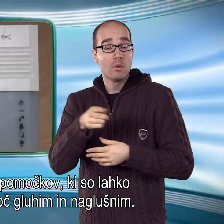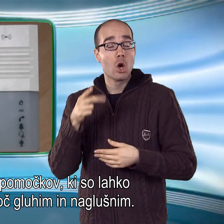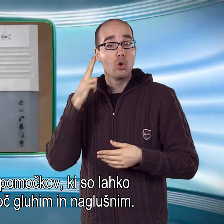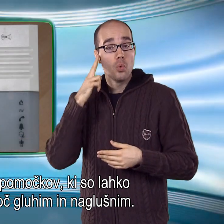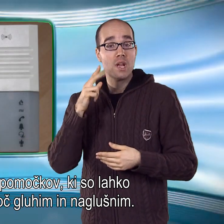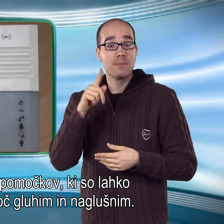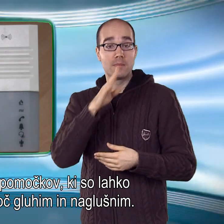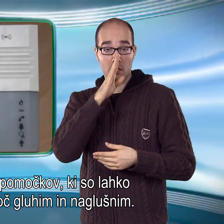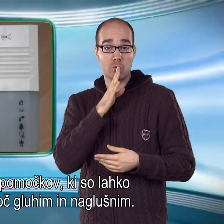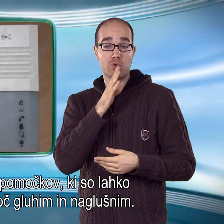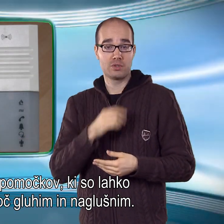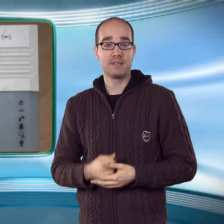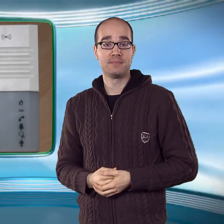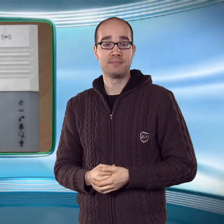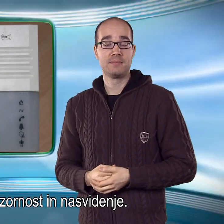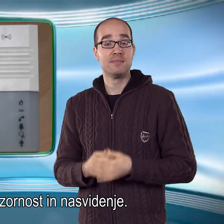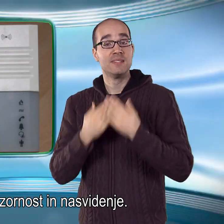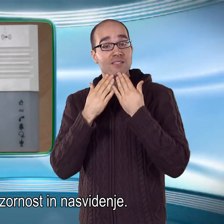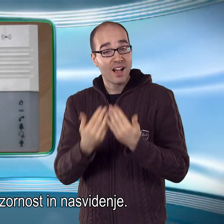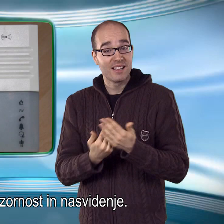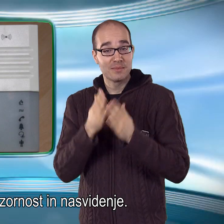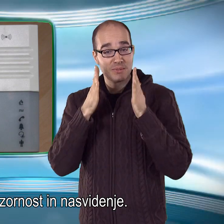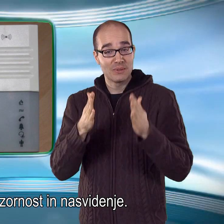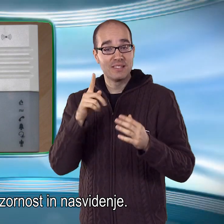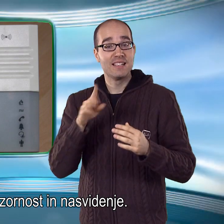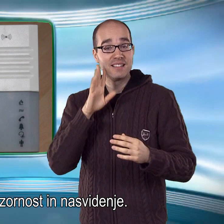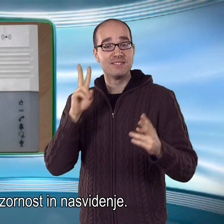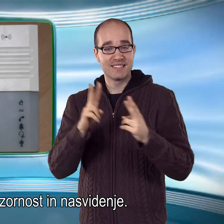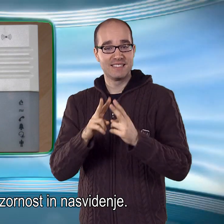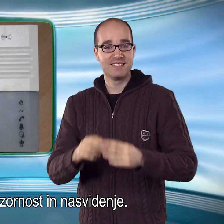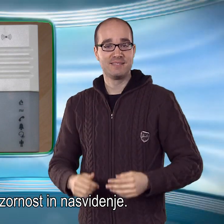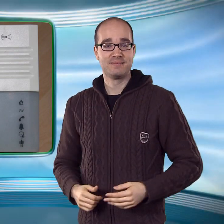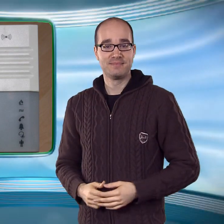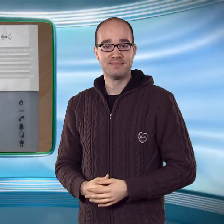Hvala za pozornost in nasvidenje.